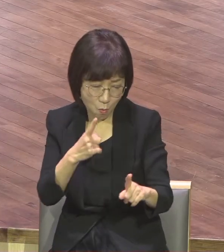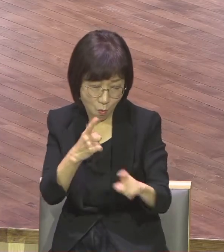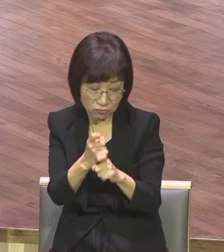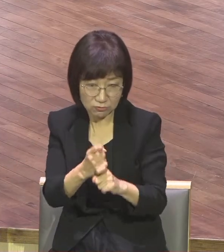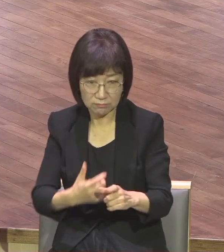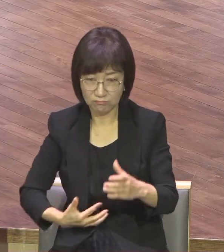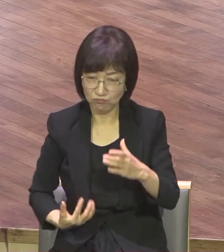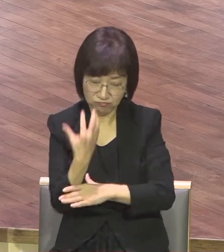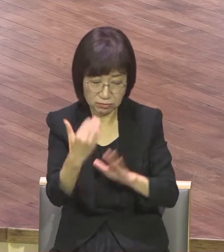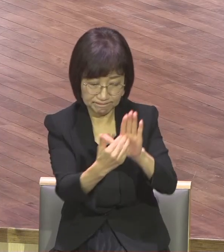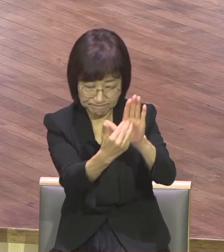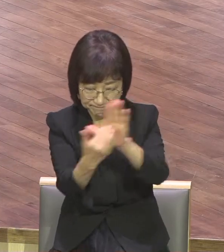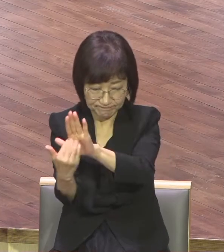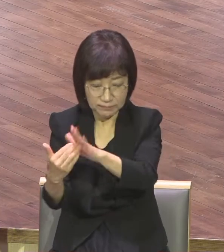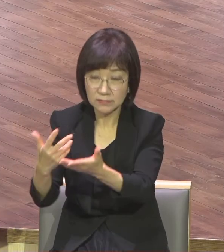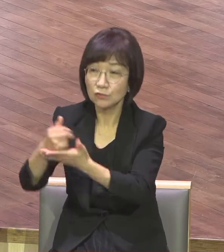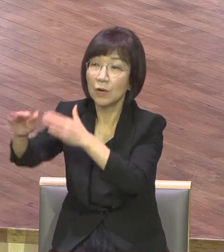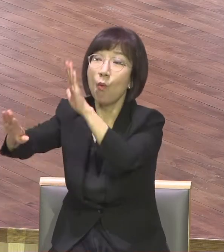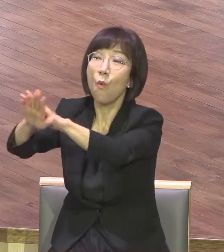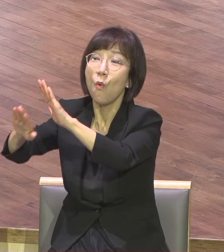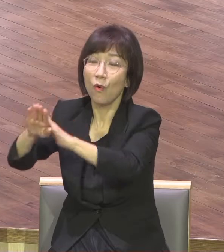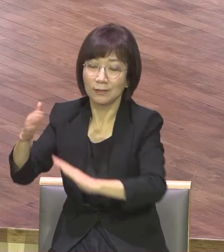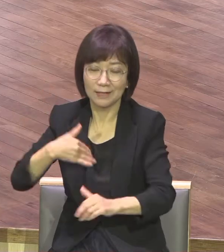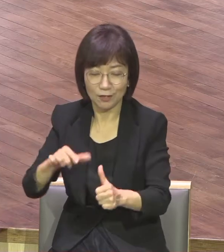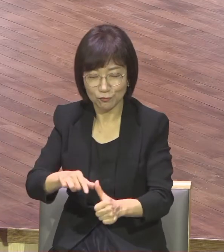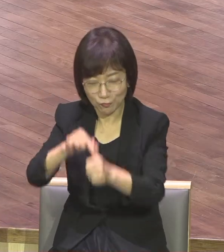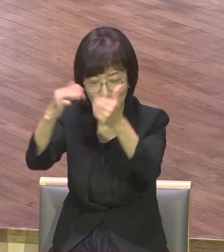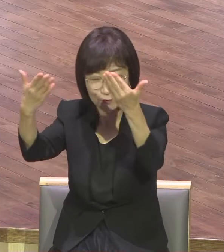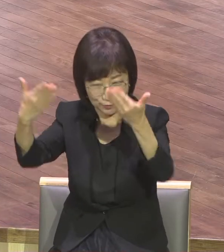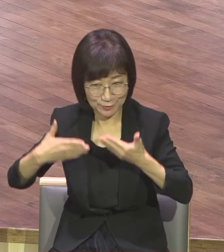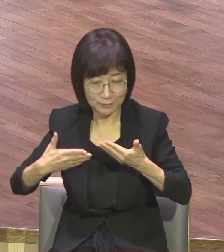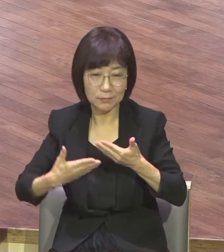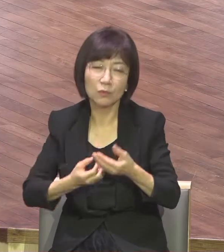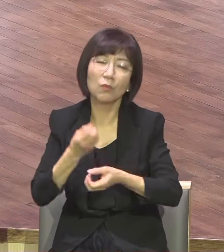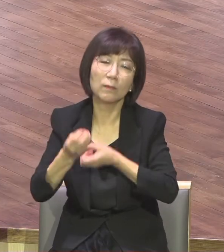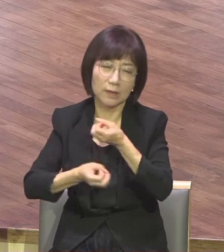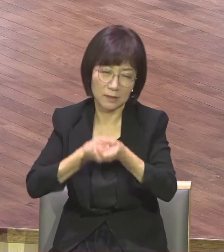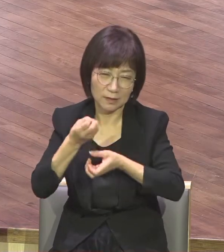분노를 막으시며 주의 오른손이 나를 구원하시리이다.